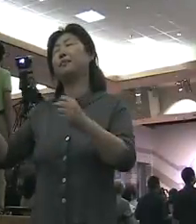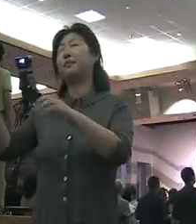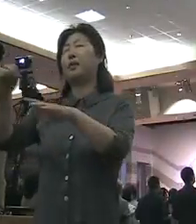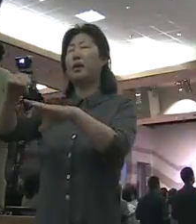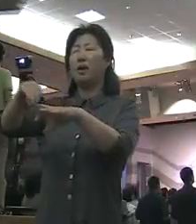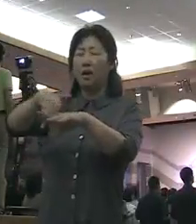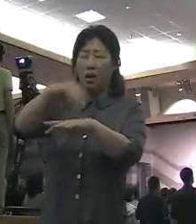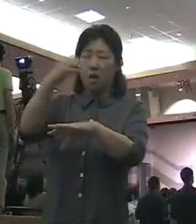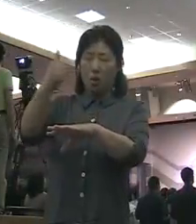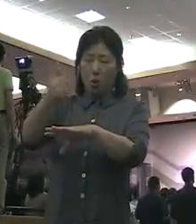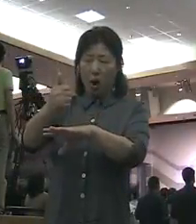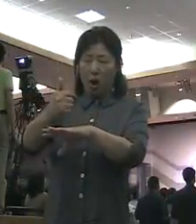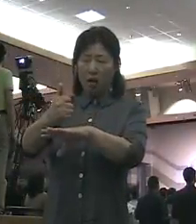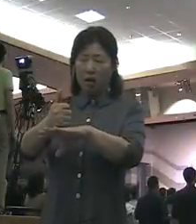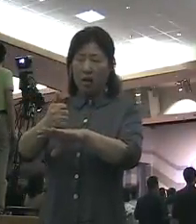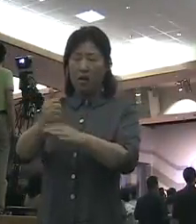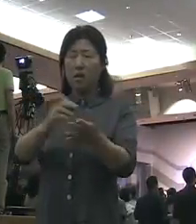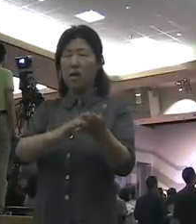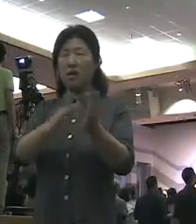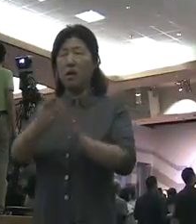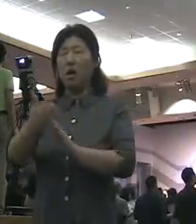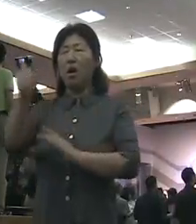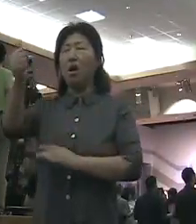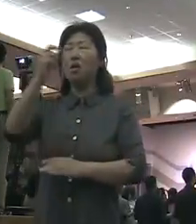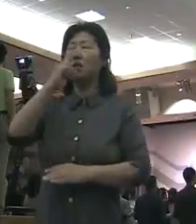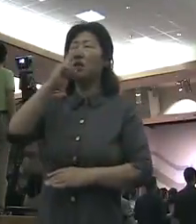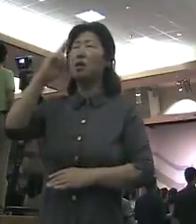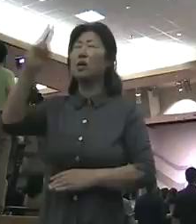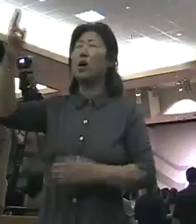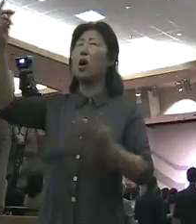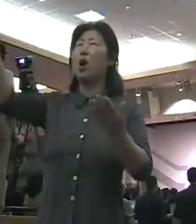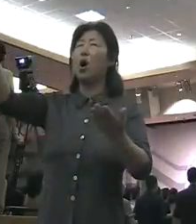왕이신 예수여, 왕이신 예수여